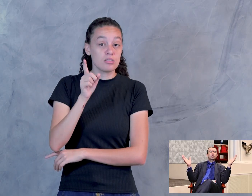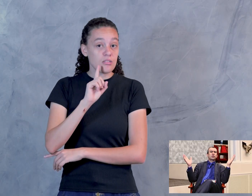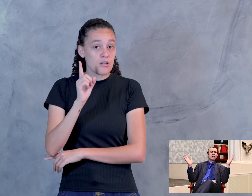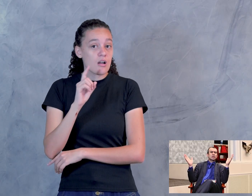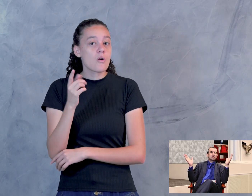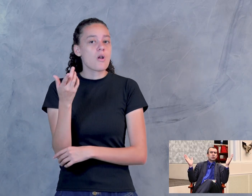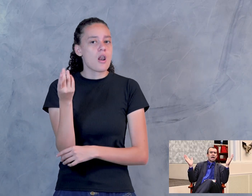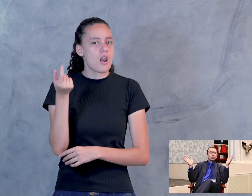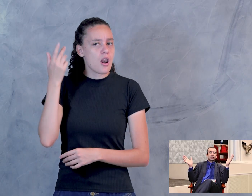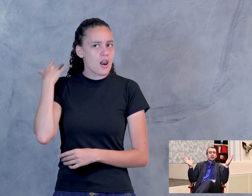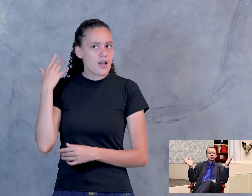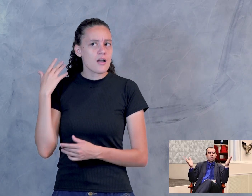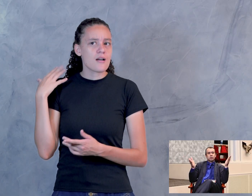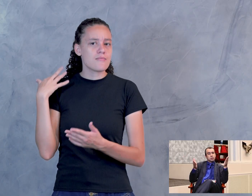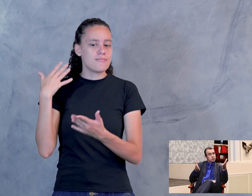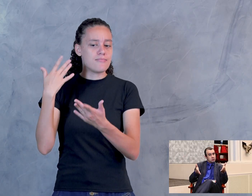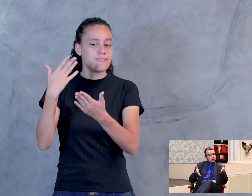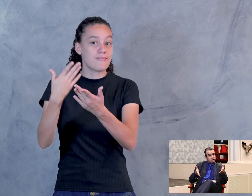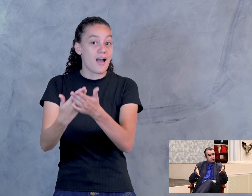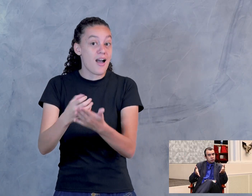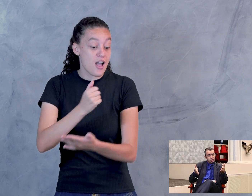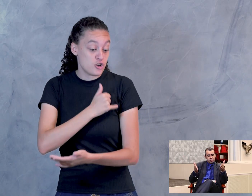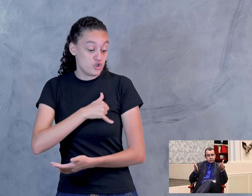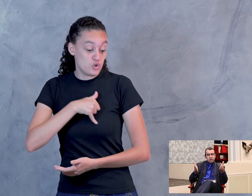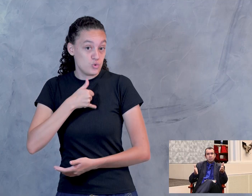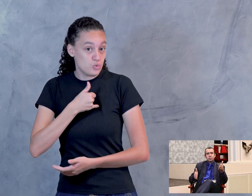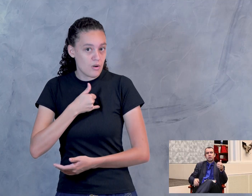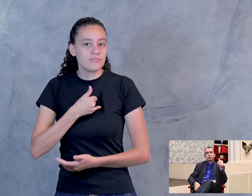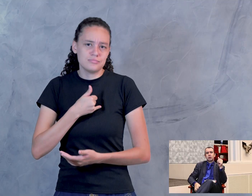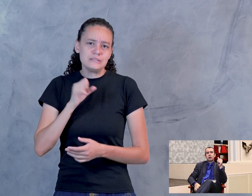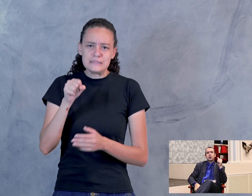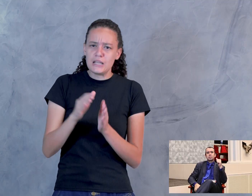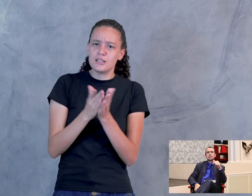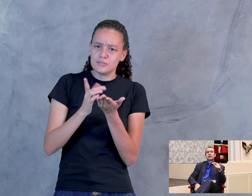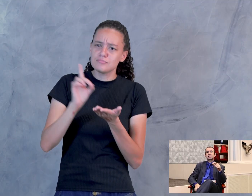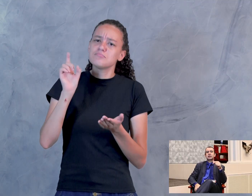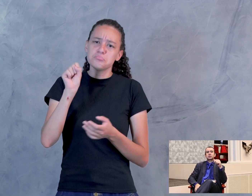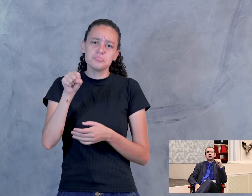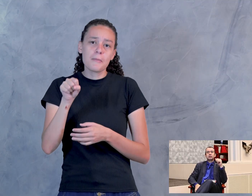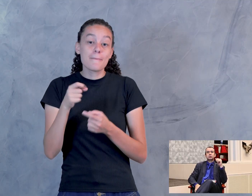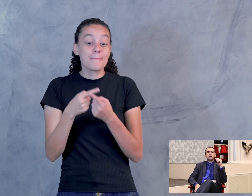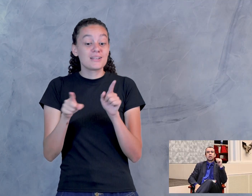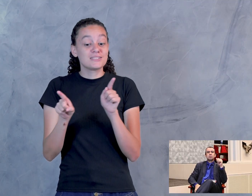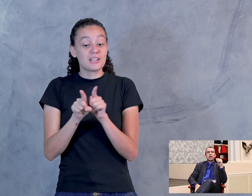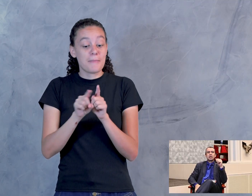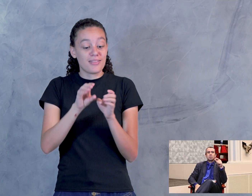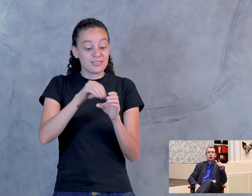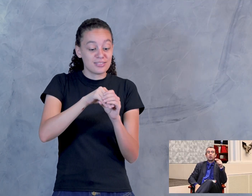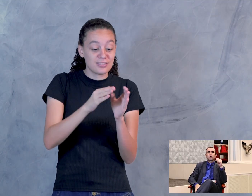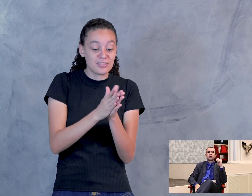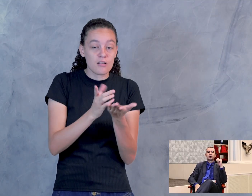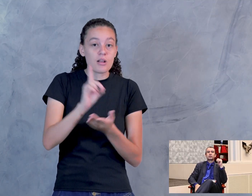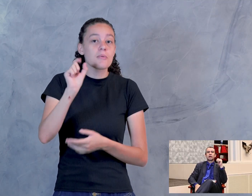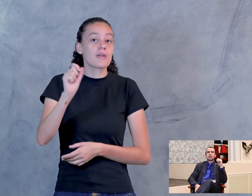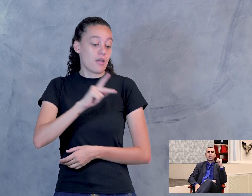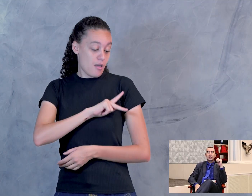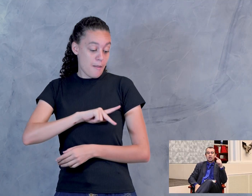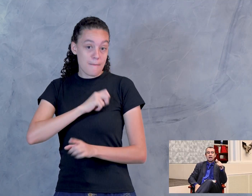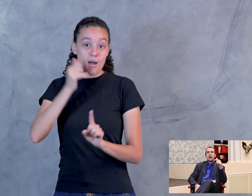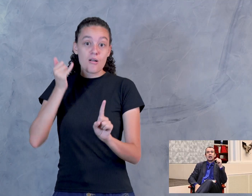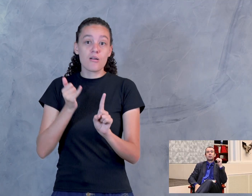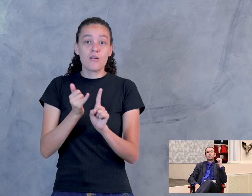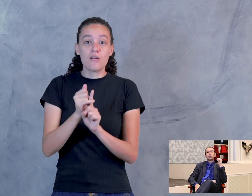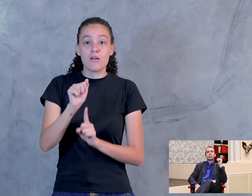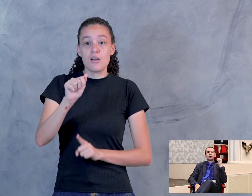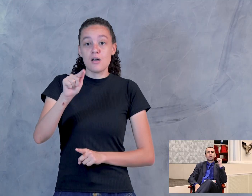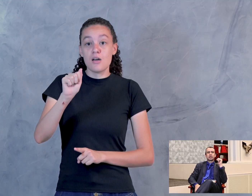lei e os profetas duraram até João. Isso é escriturístico, isso é bíblico. Mas é escriturístico também que Paulo foi um profeta,